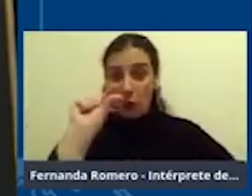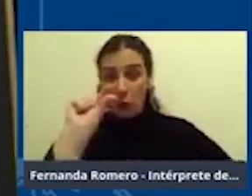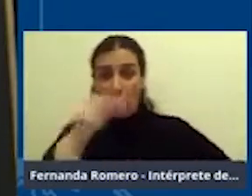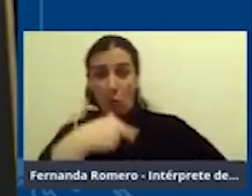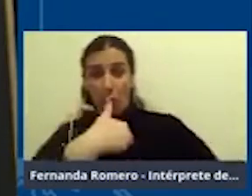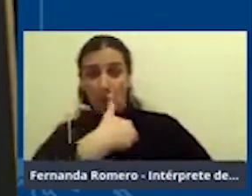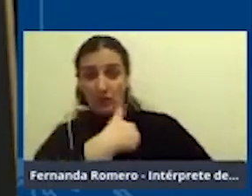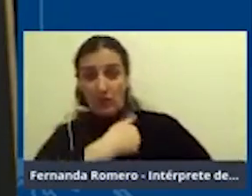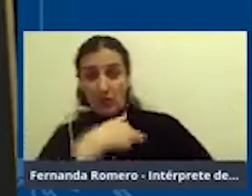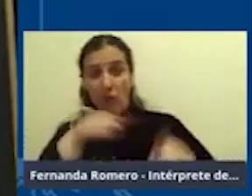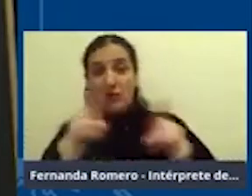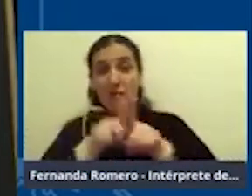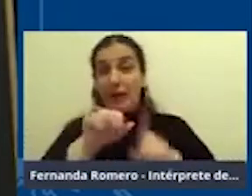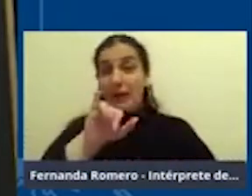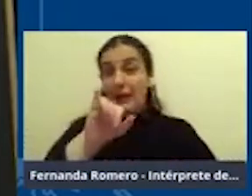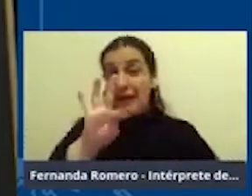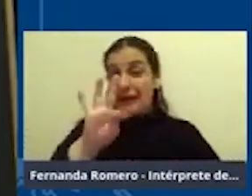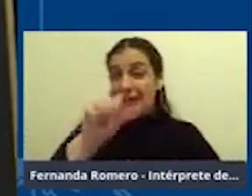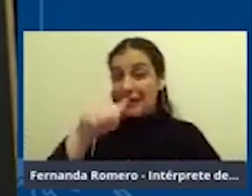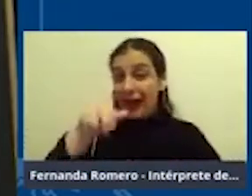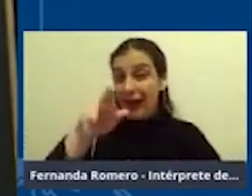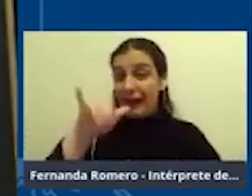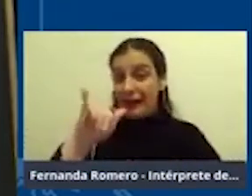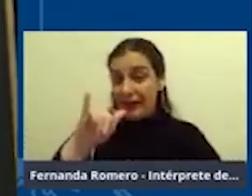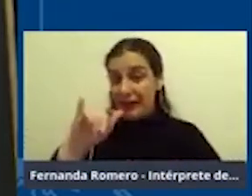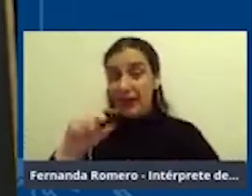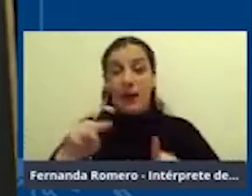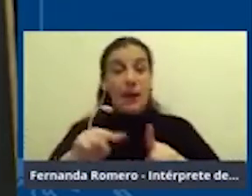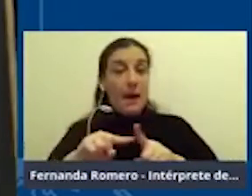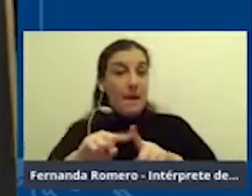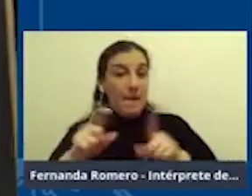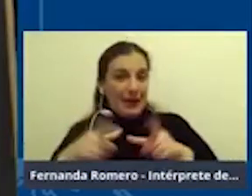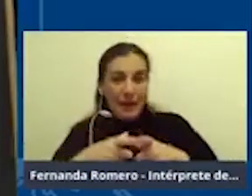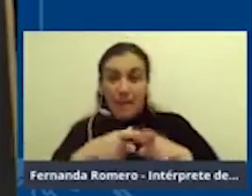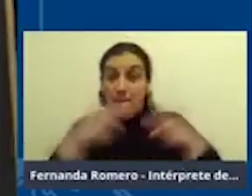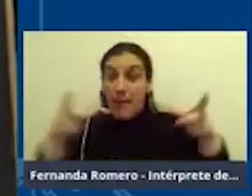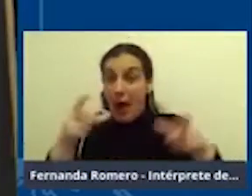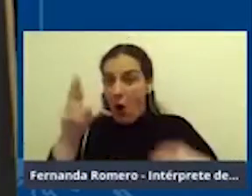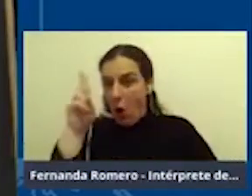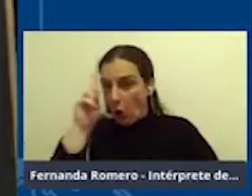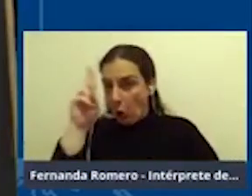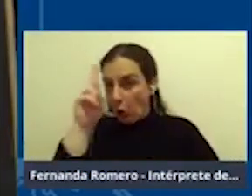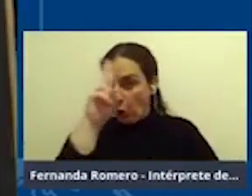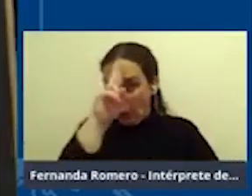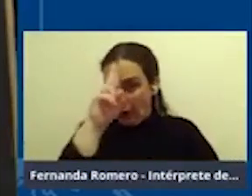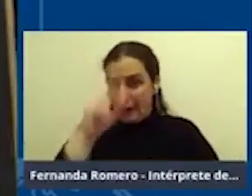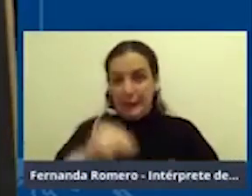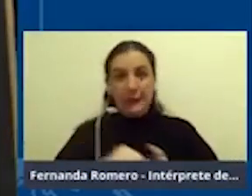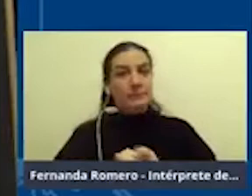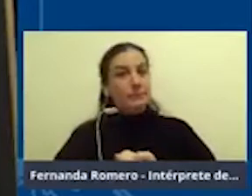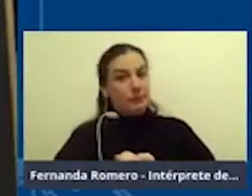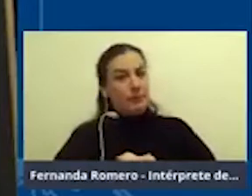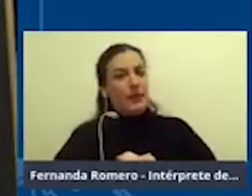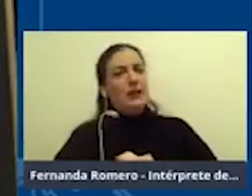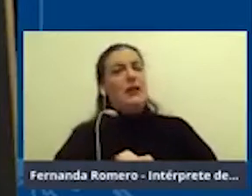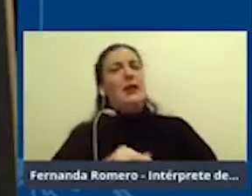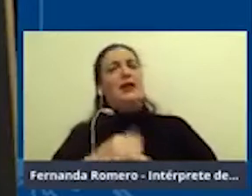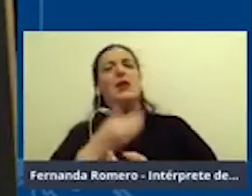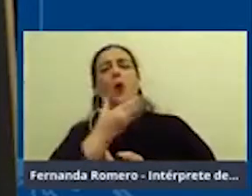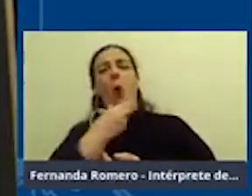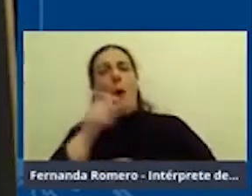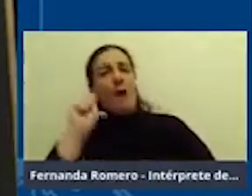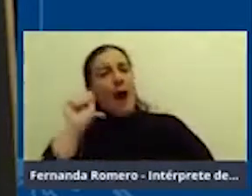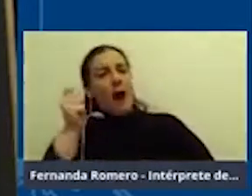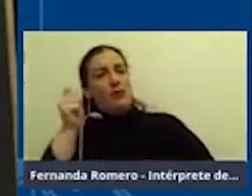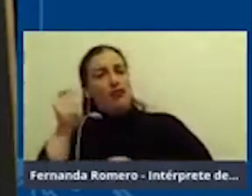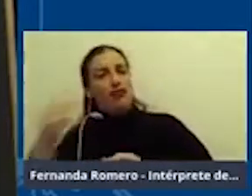por Itaqui, mas de maior escala por Uruguaiana. E o embaixador argentino veio para